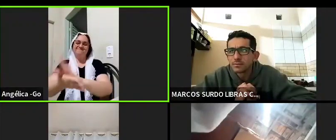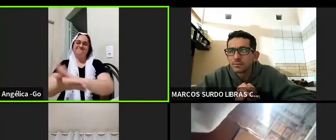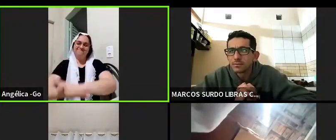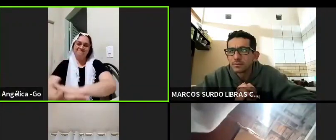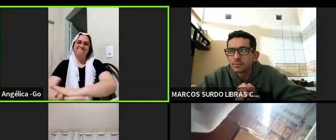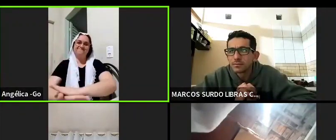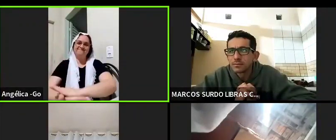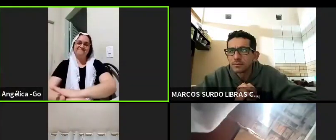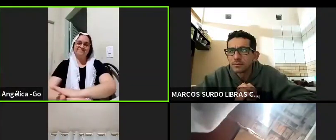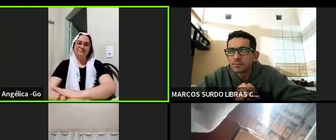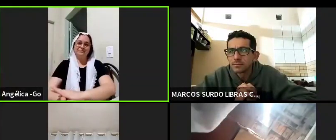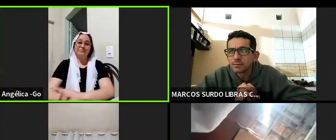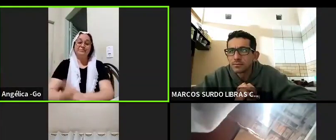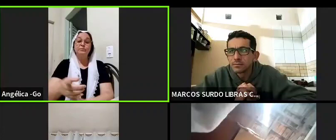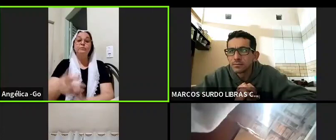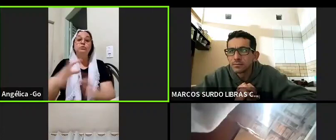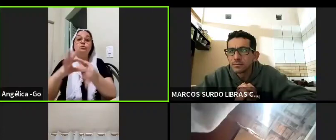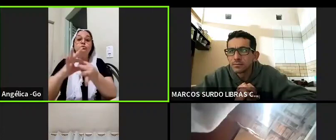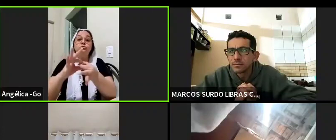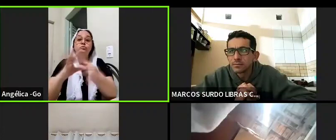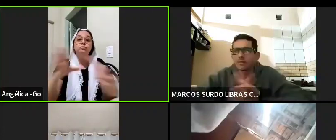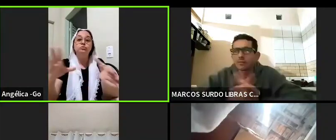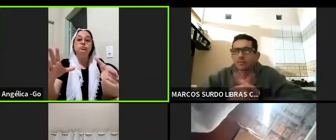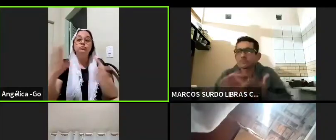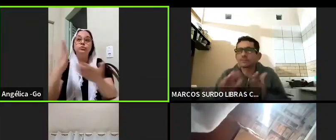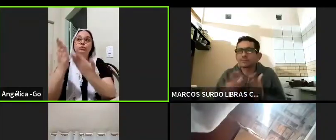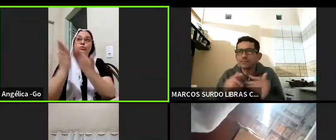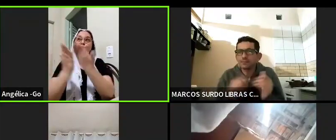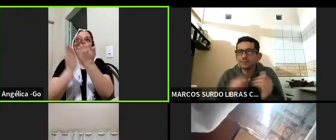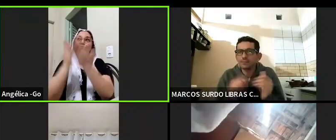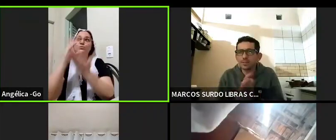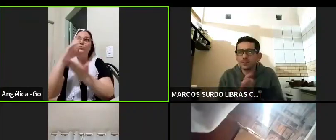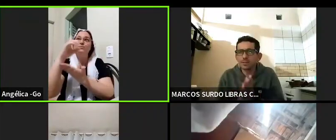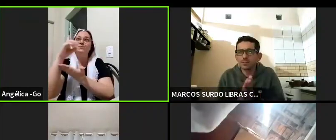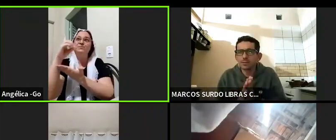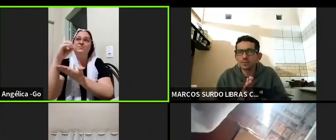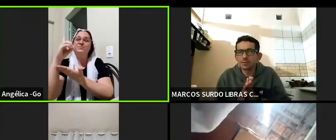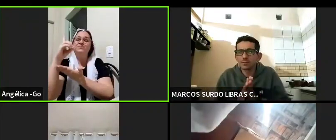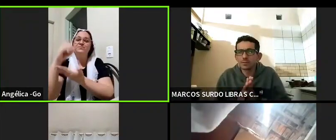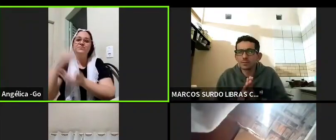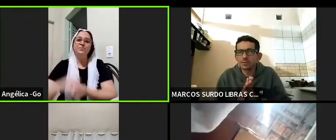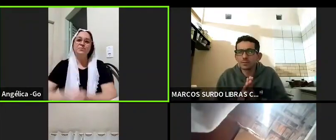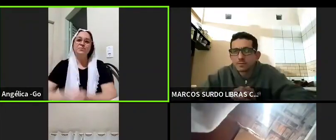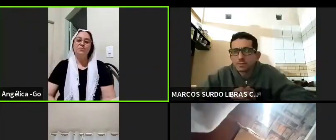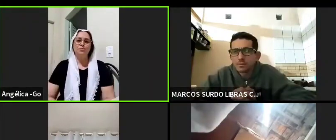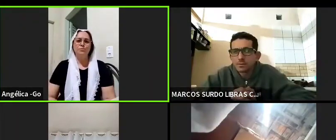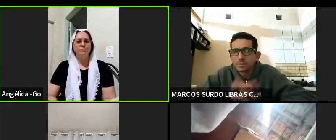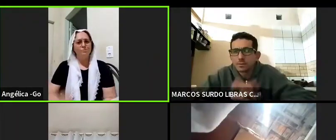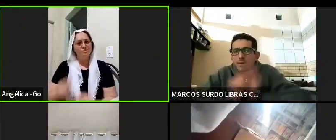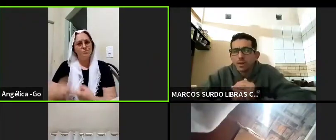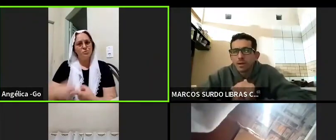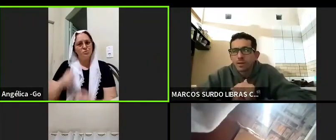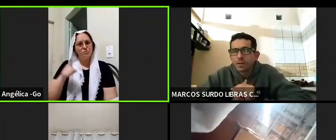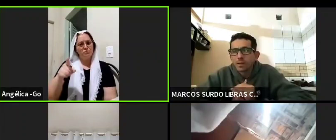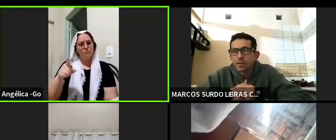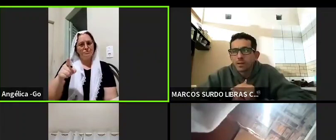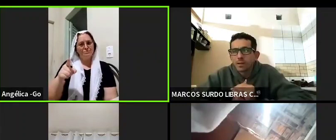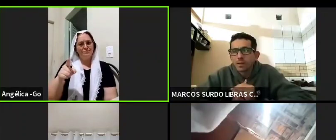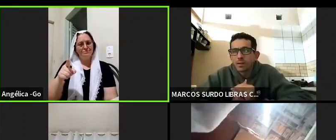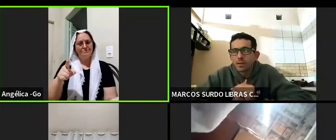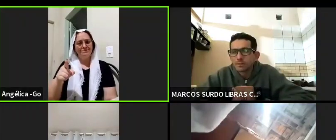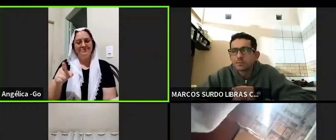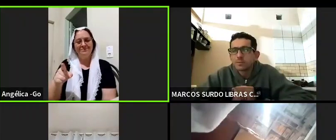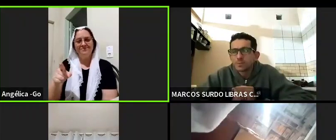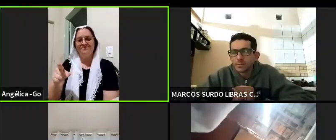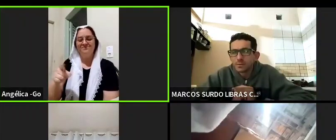desmanchada. Porque eu te chamo de homem valente de Deus. E te